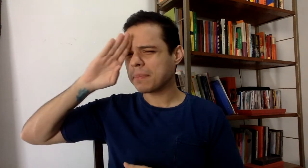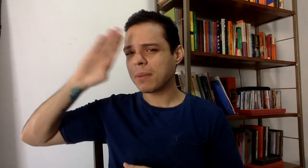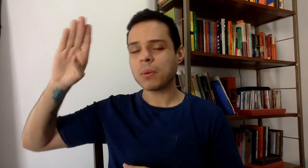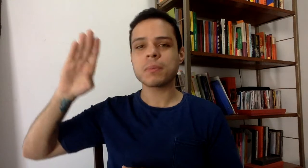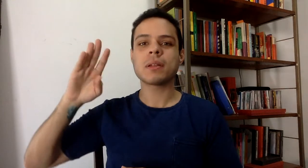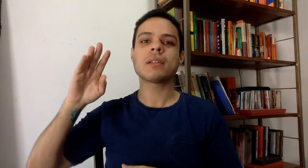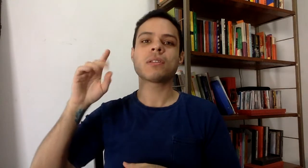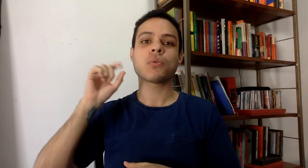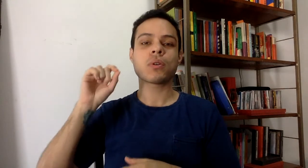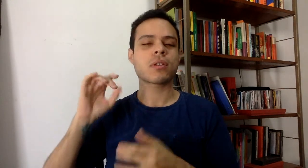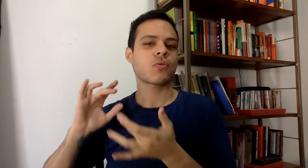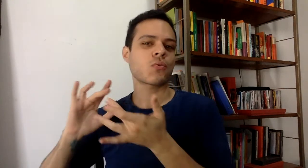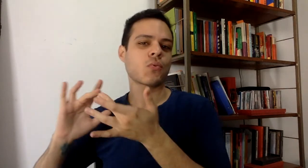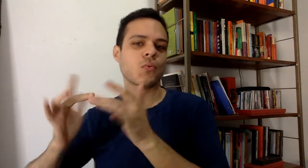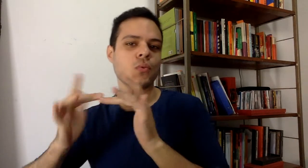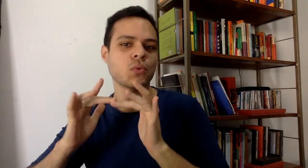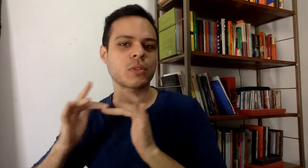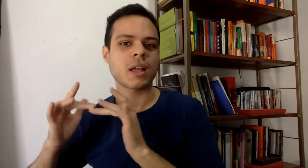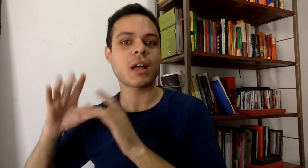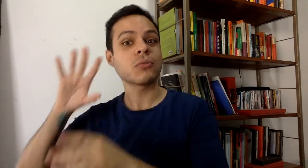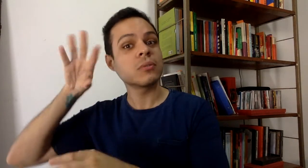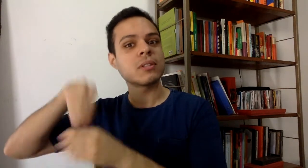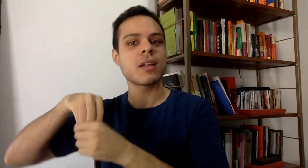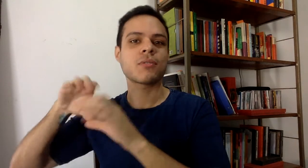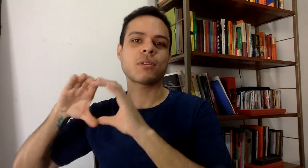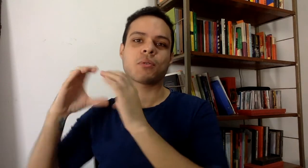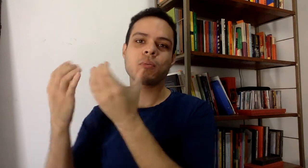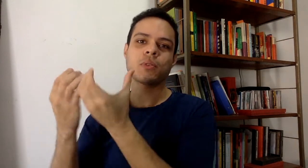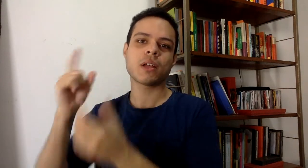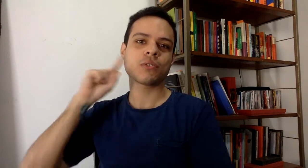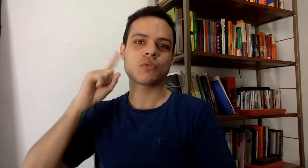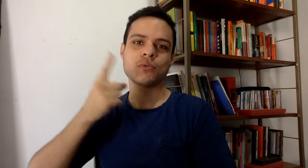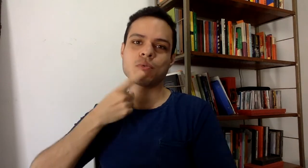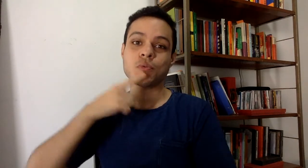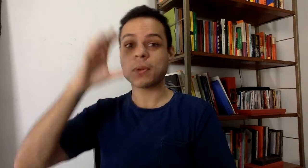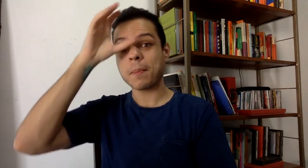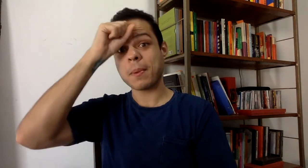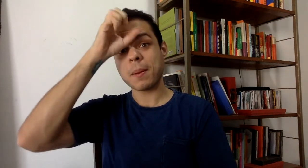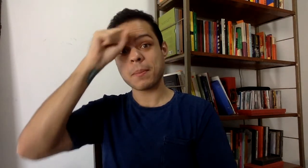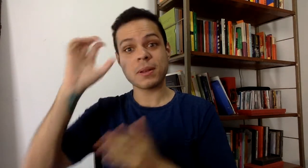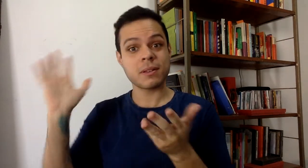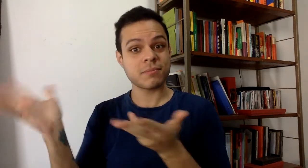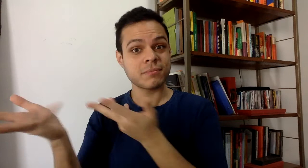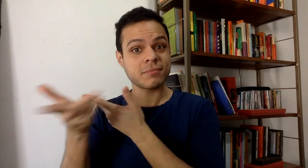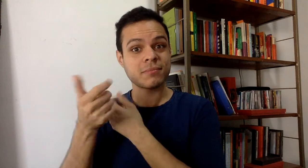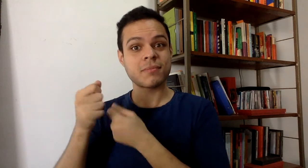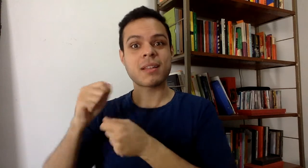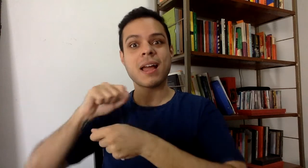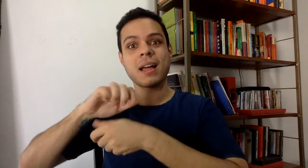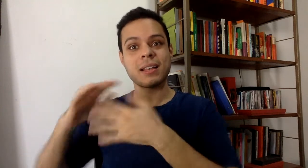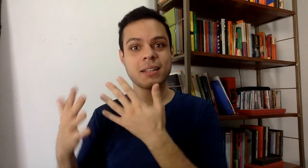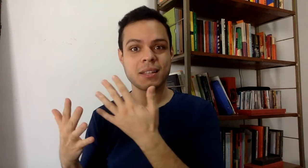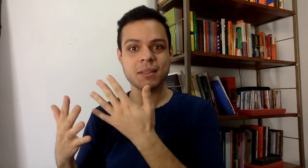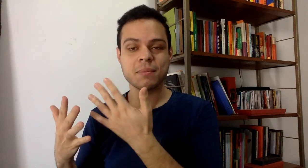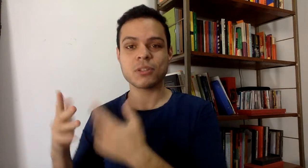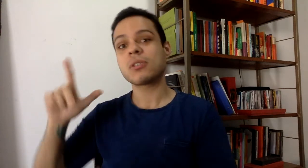contato com a comunidade surda, para que ela adquira com fluência a língua de sinais como